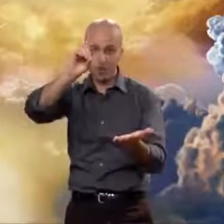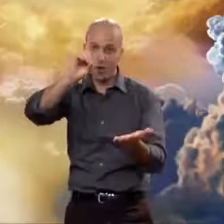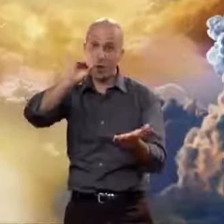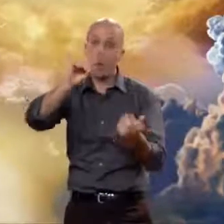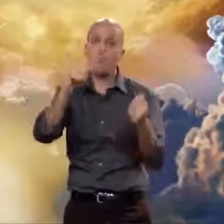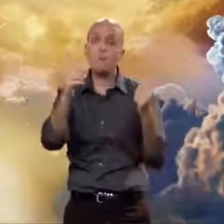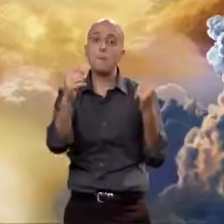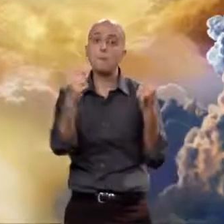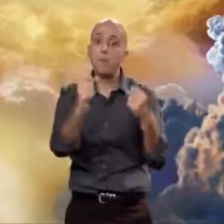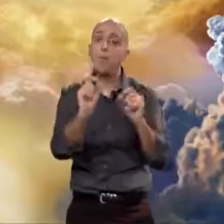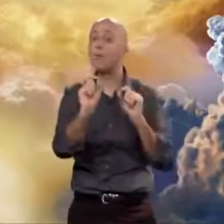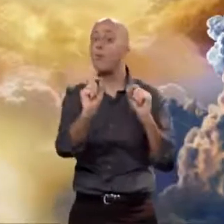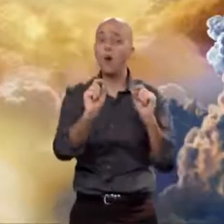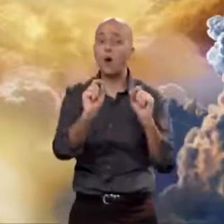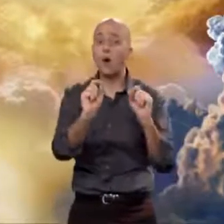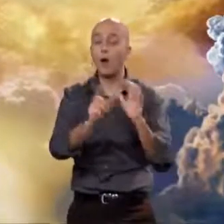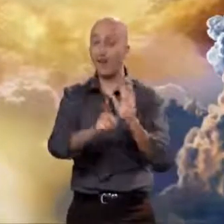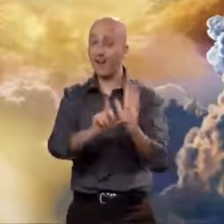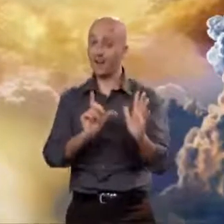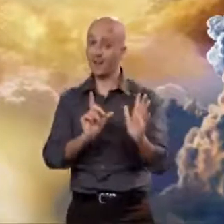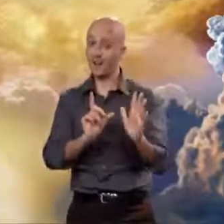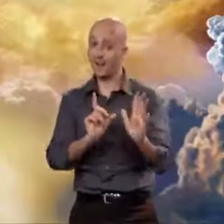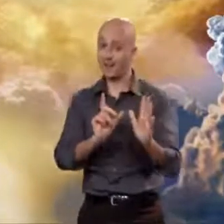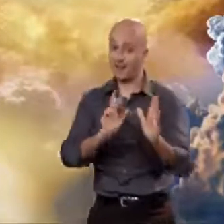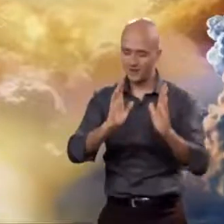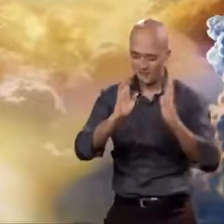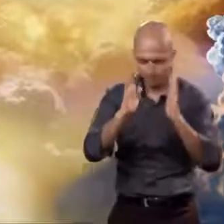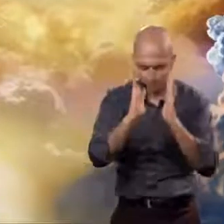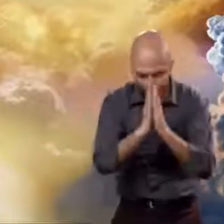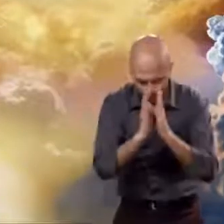será mais viva do que nos dias de prosperidade.